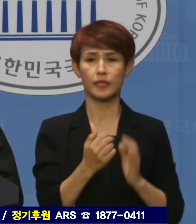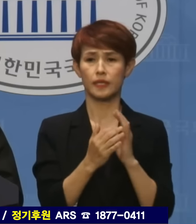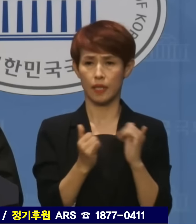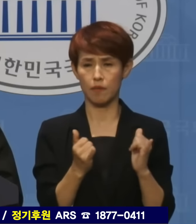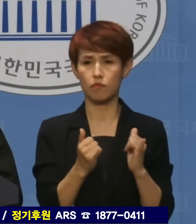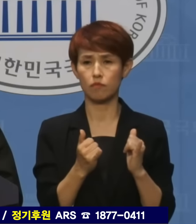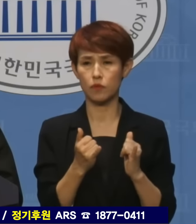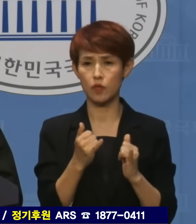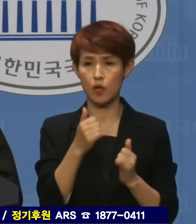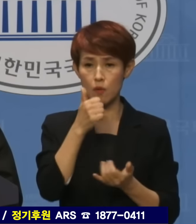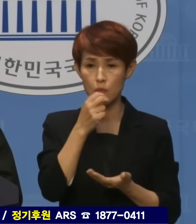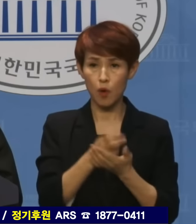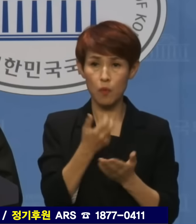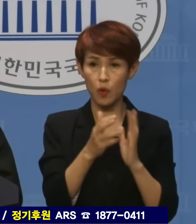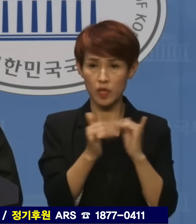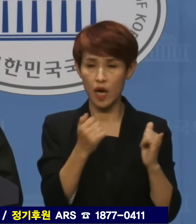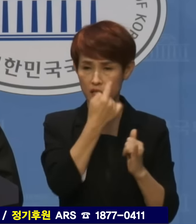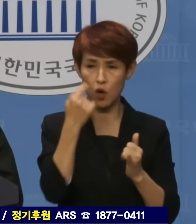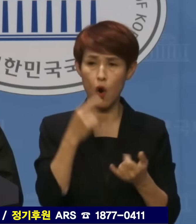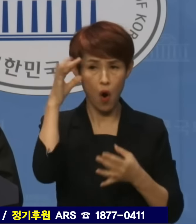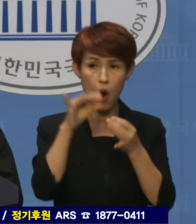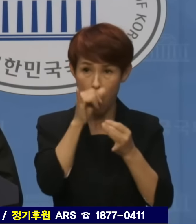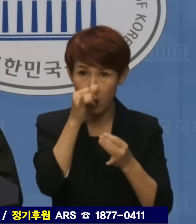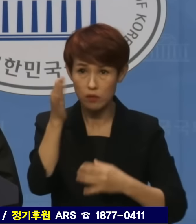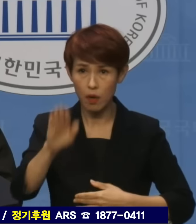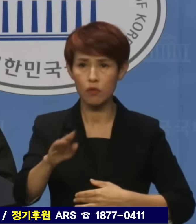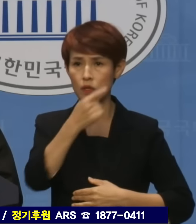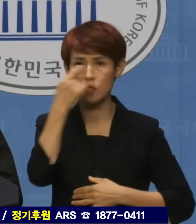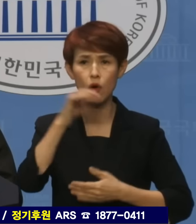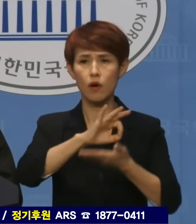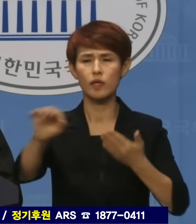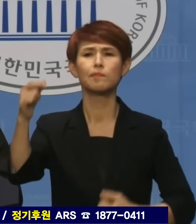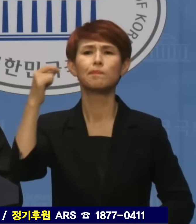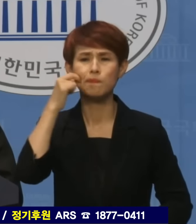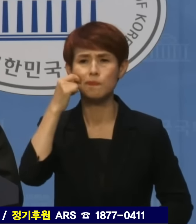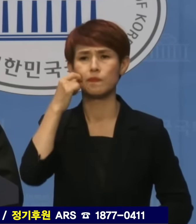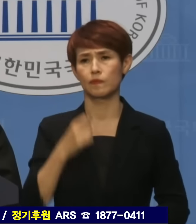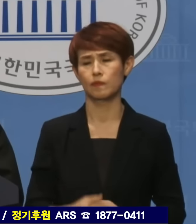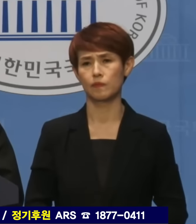함에 동의한다고 해도 증거로 쓸 수 없게 된다는 것입니다.